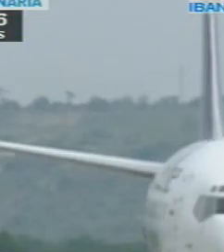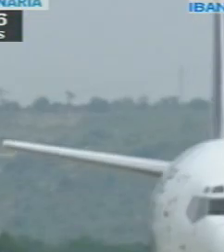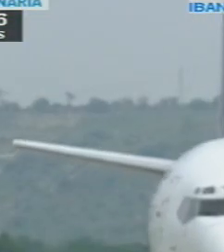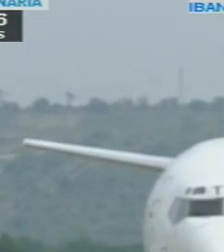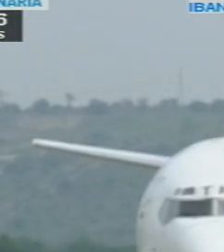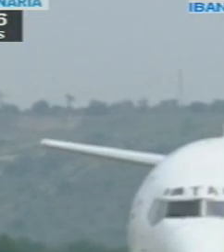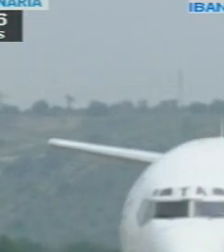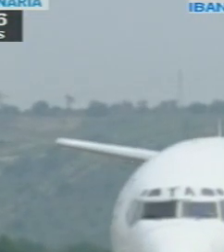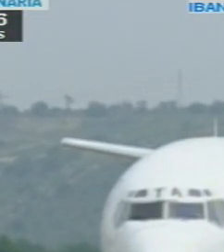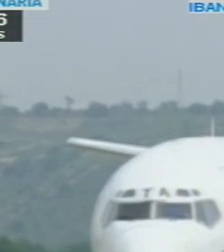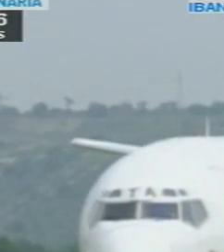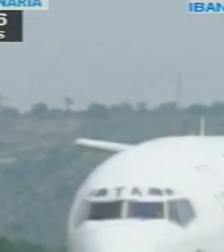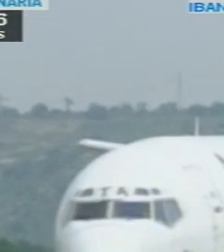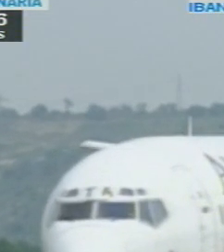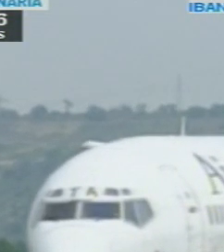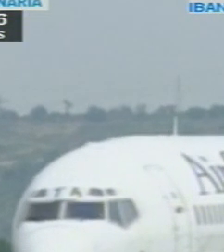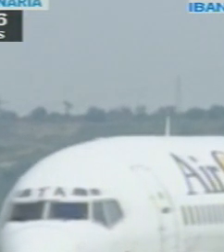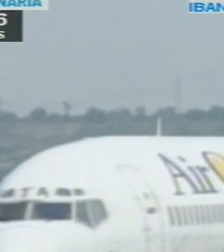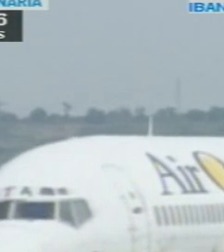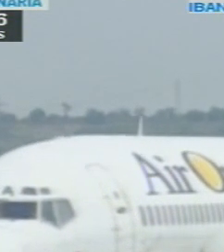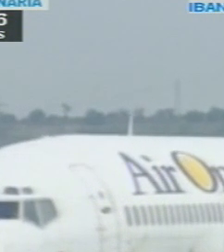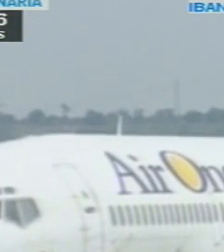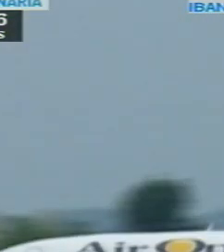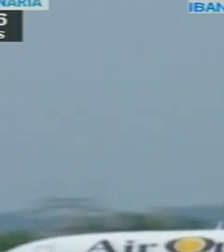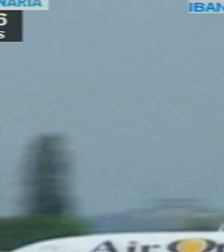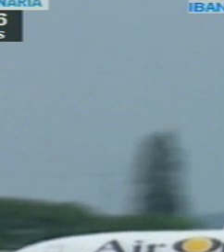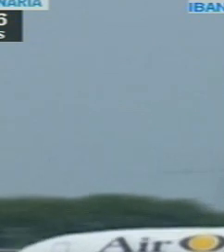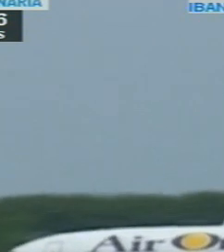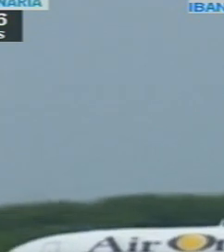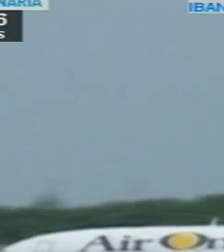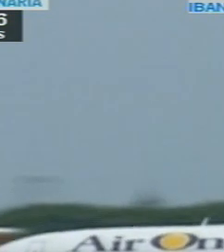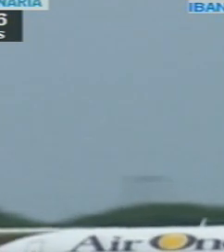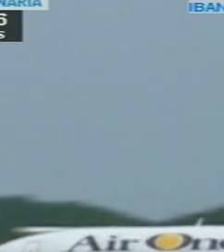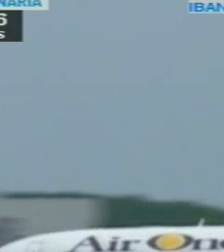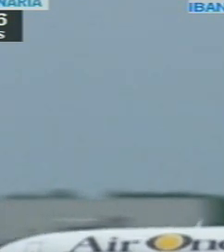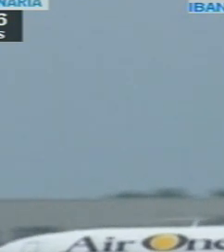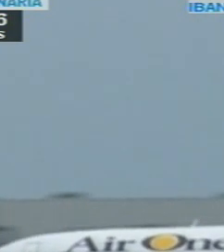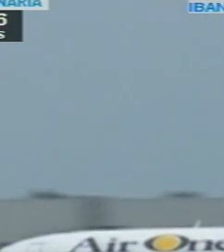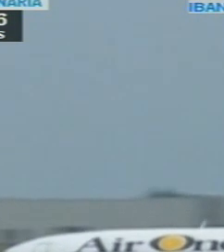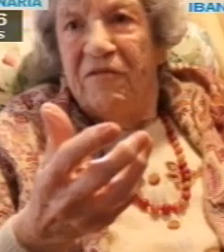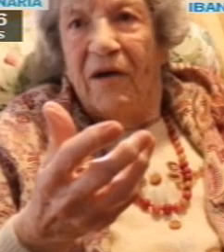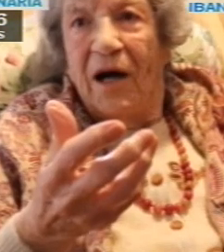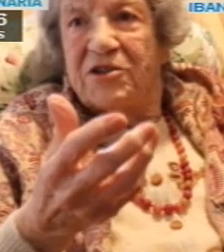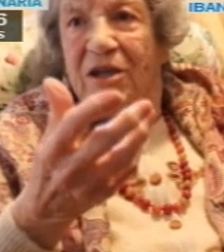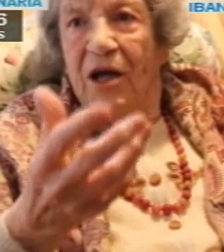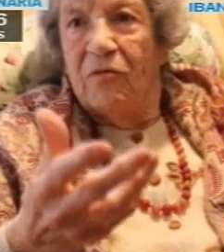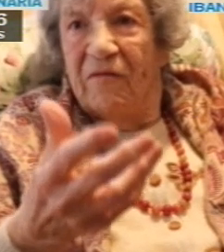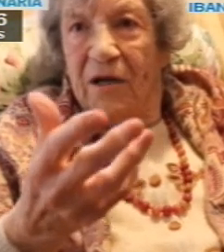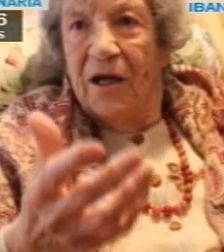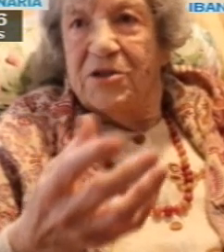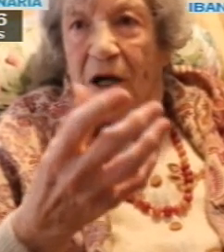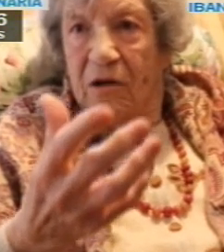Ha assistito allo sviluppo dell'aviazione e ai cambiamenti intorno al mondo. Come si fa a citare